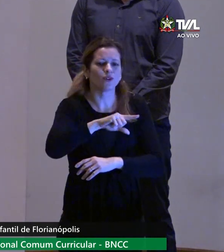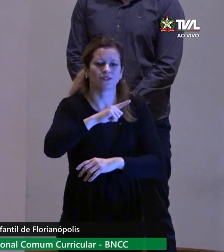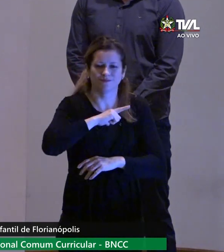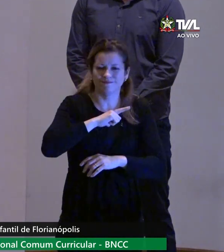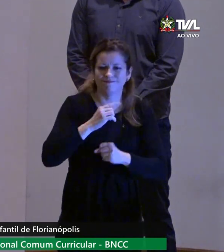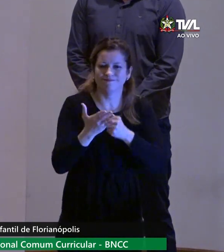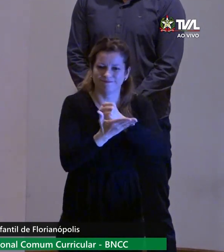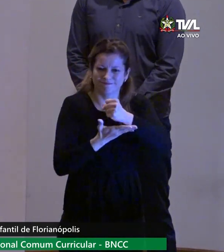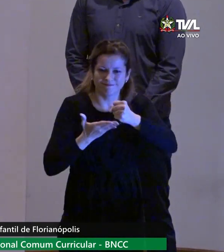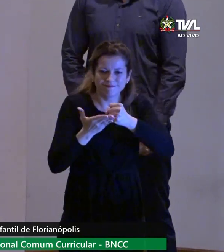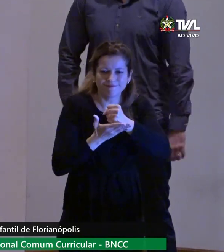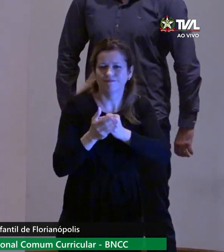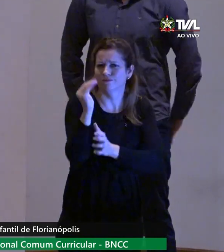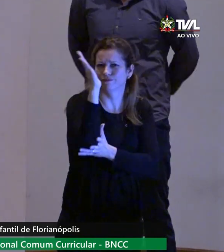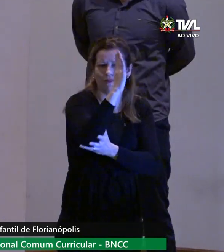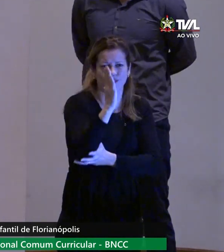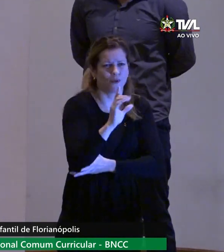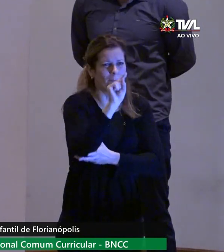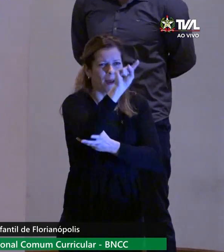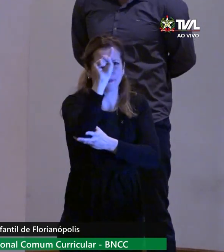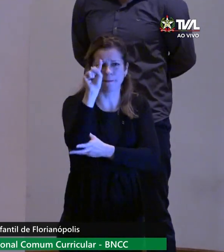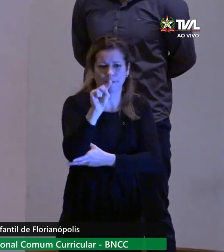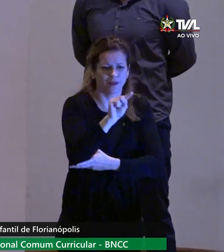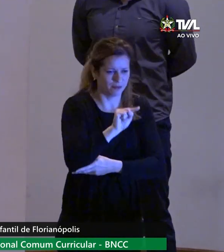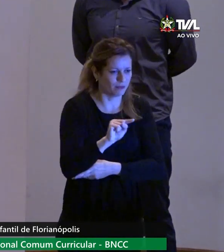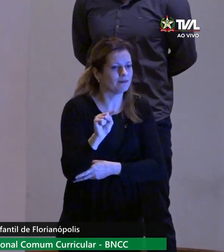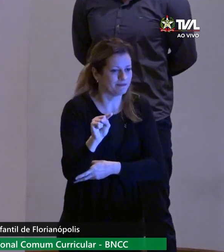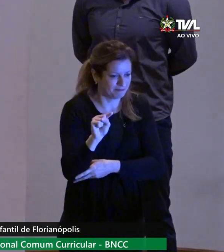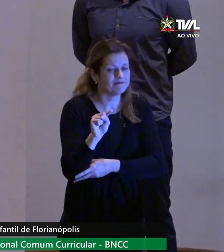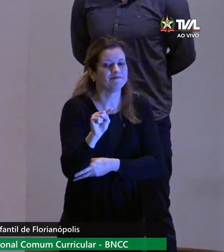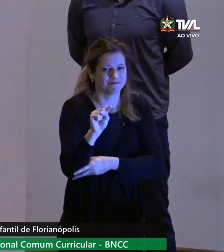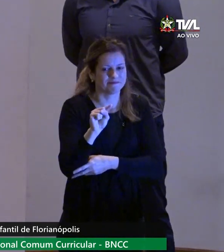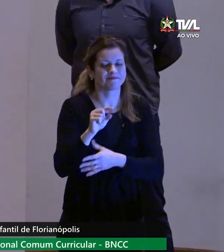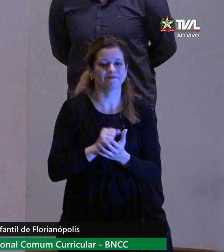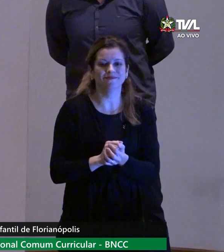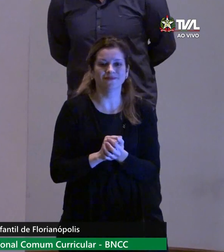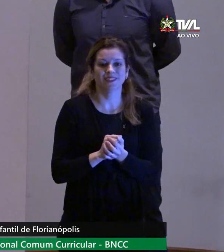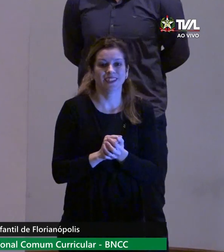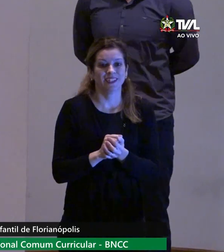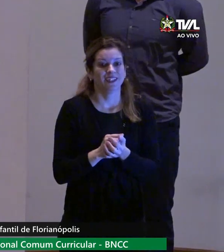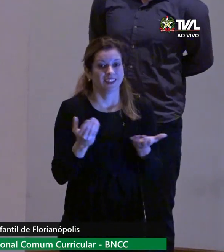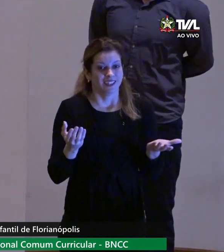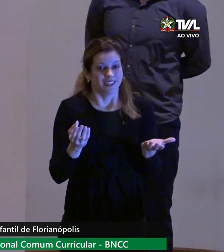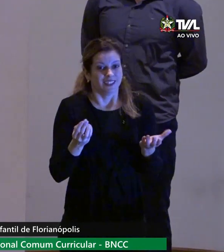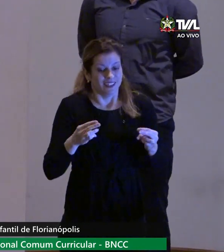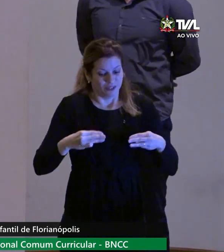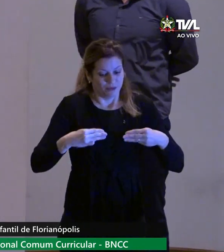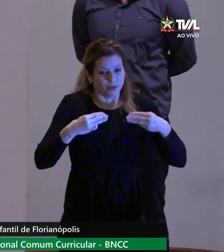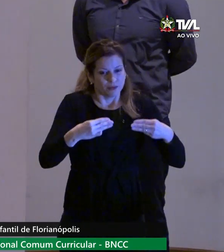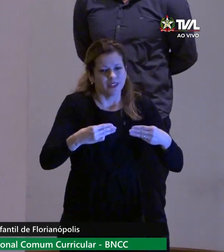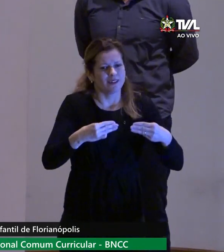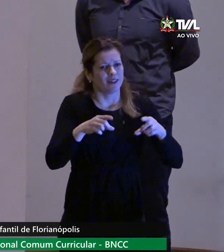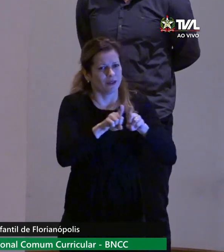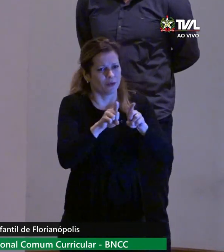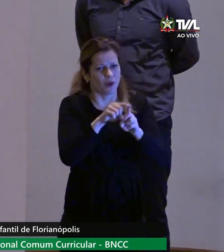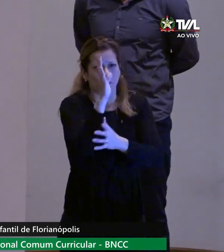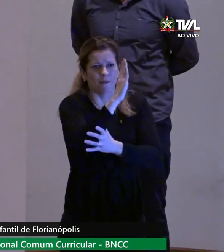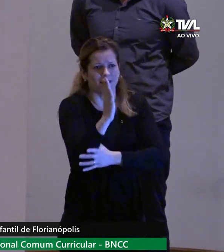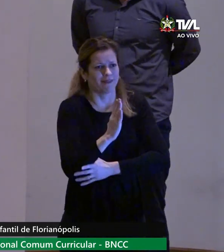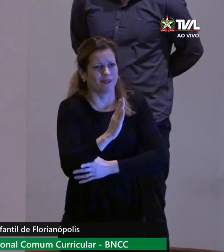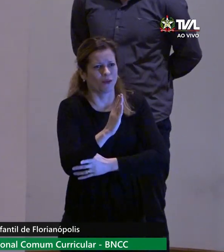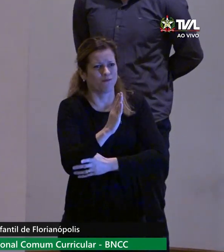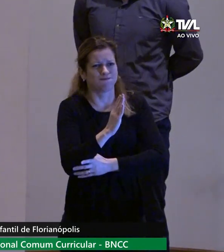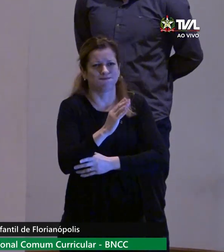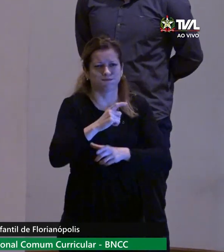comum curricular para todo o território brasileiro foi uma iniciativa ímpar né considerando a extensão territorial que tem no Brasil